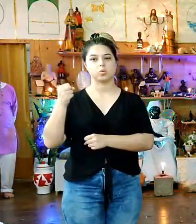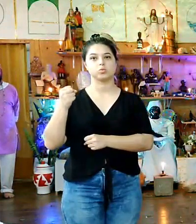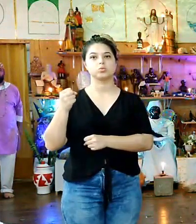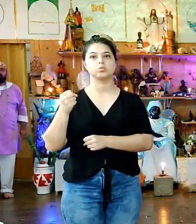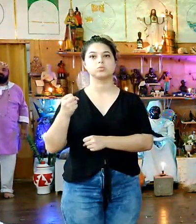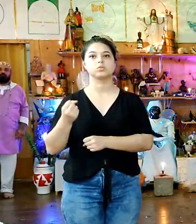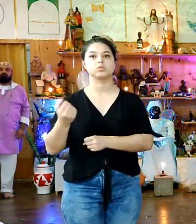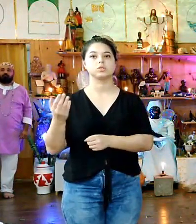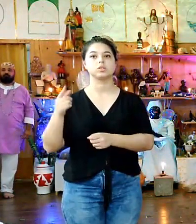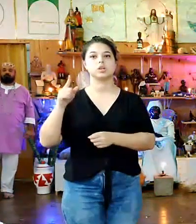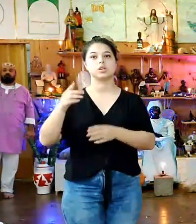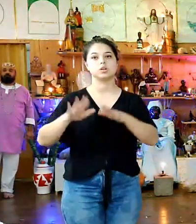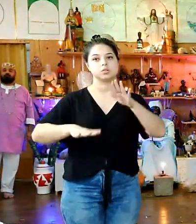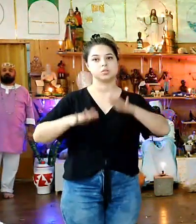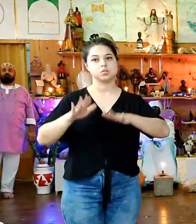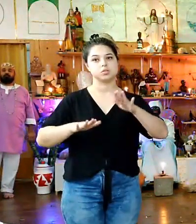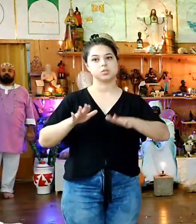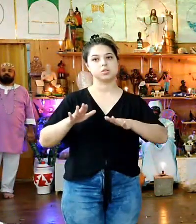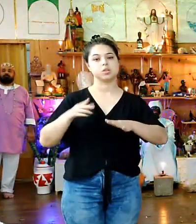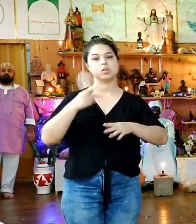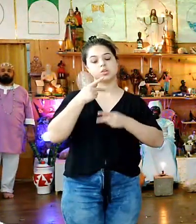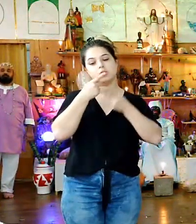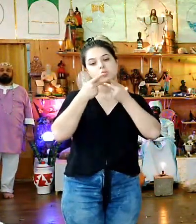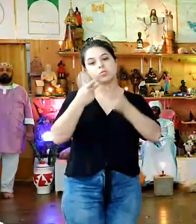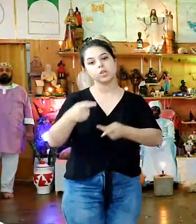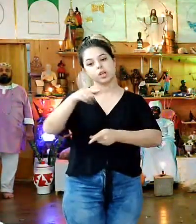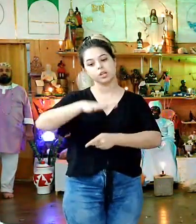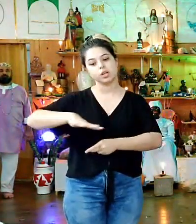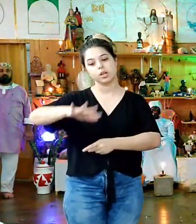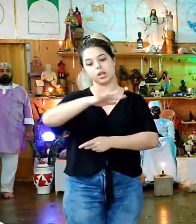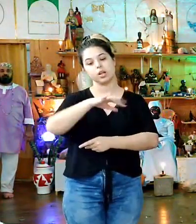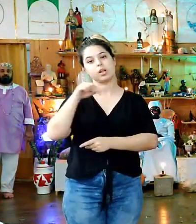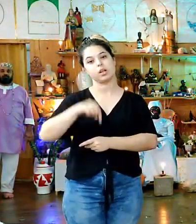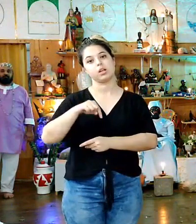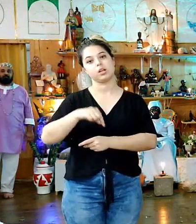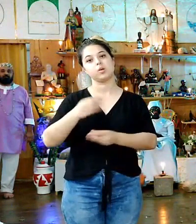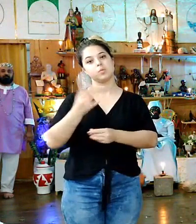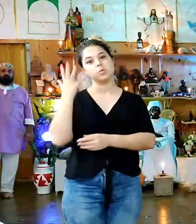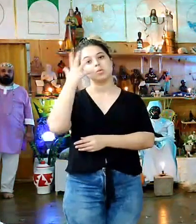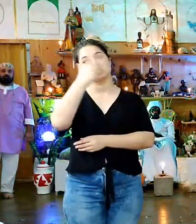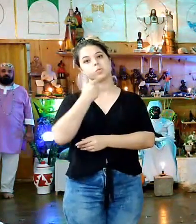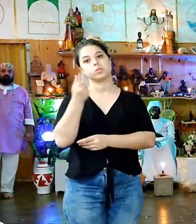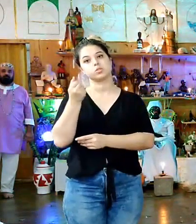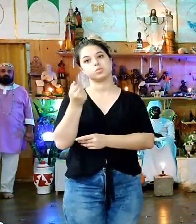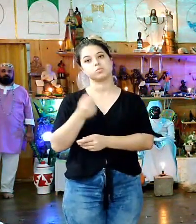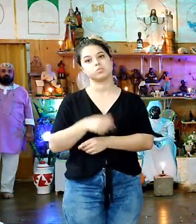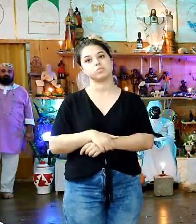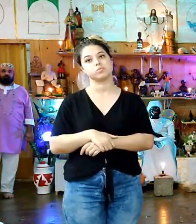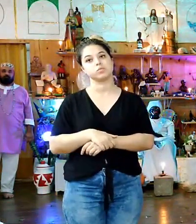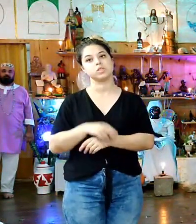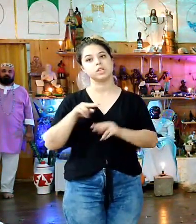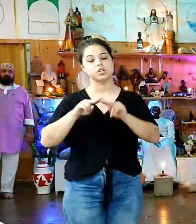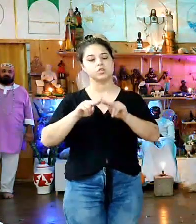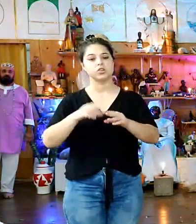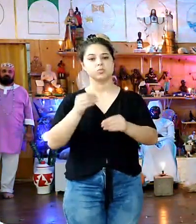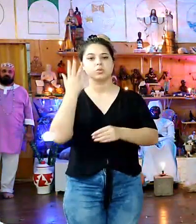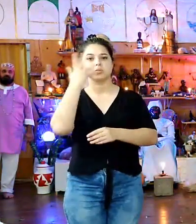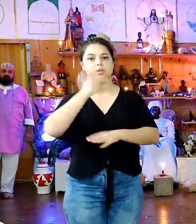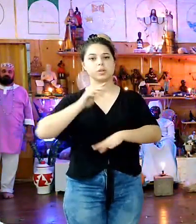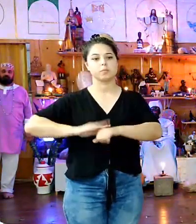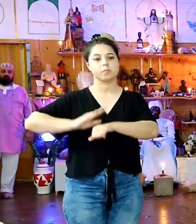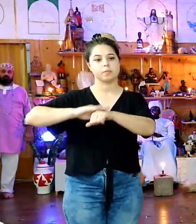século, né? Muitas vezes frequentei esse ambiente. tão bonito. E fica tão bonito